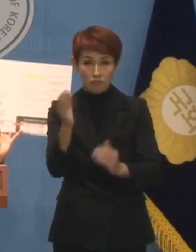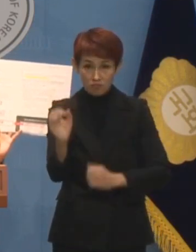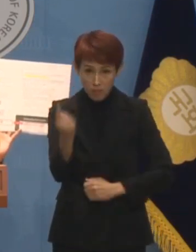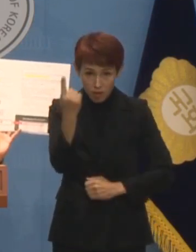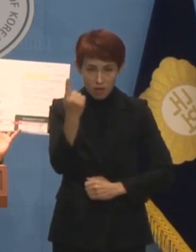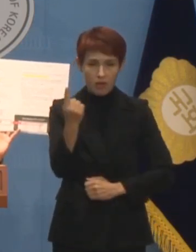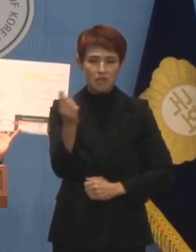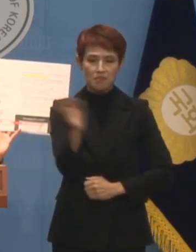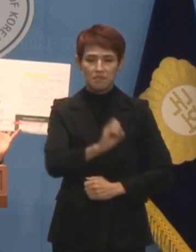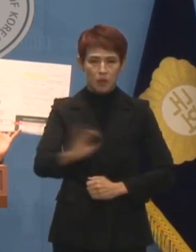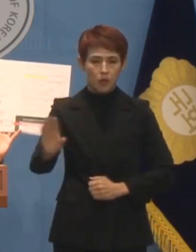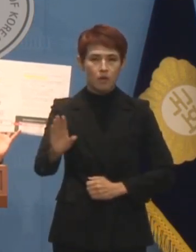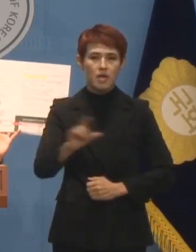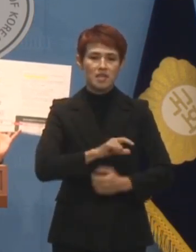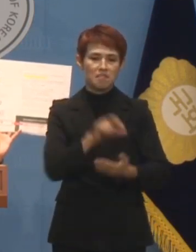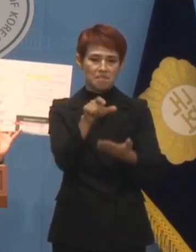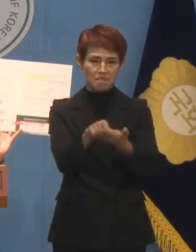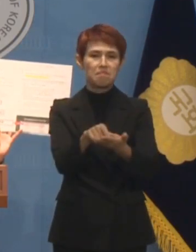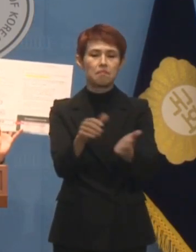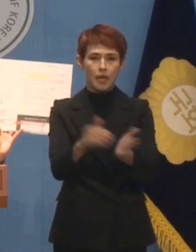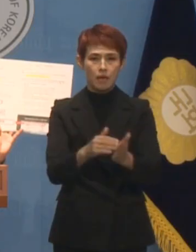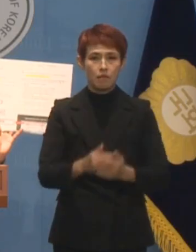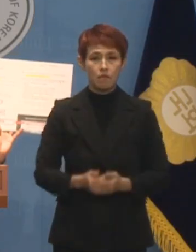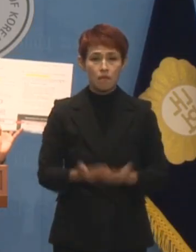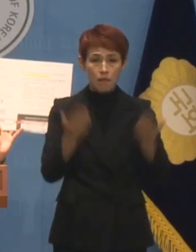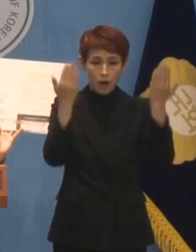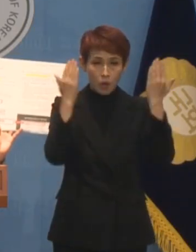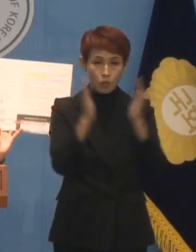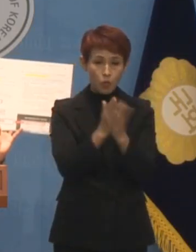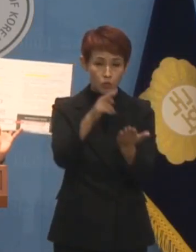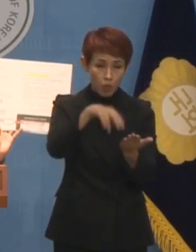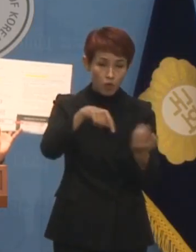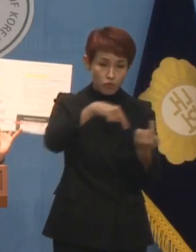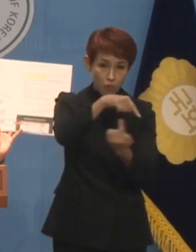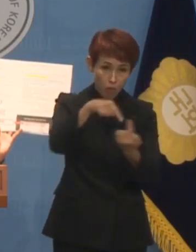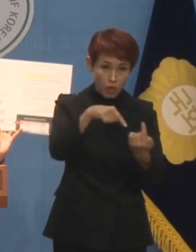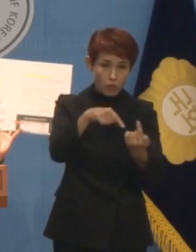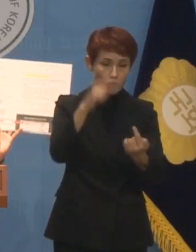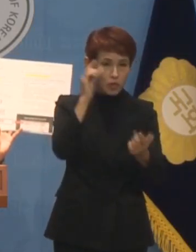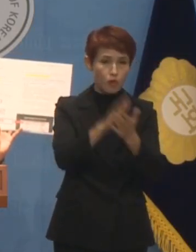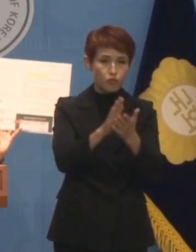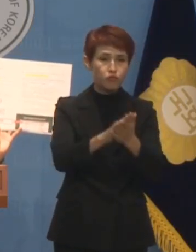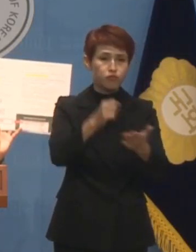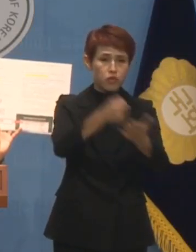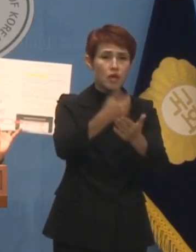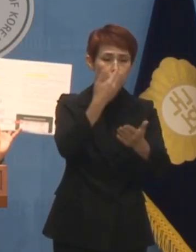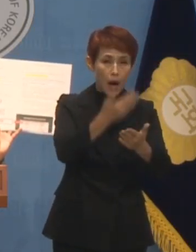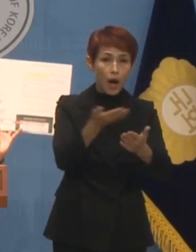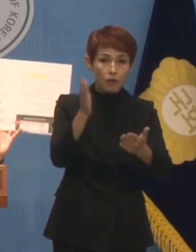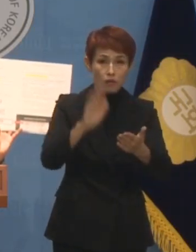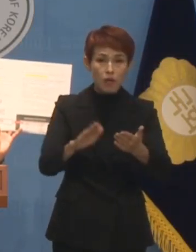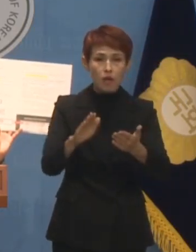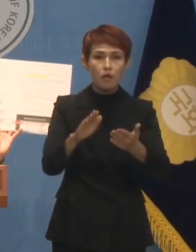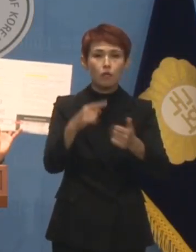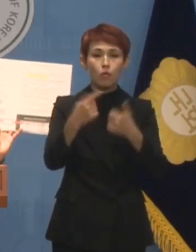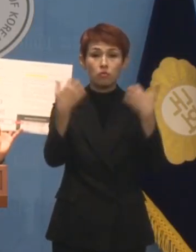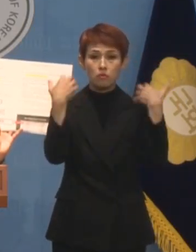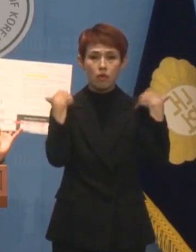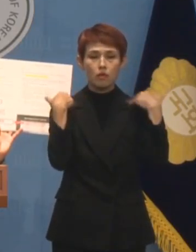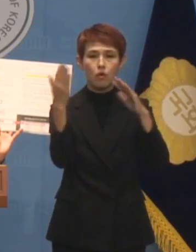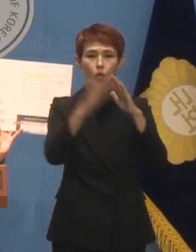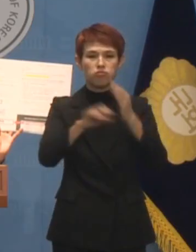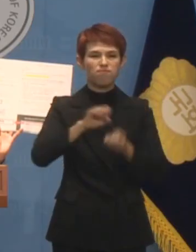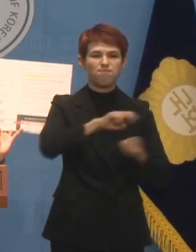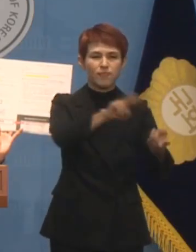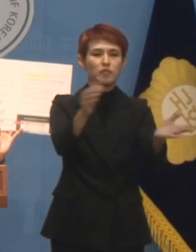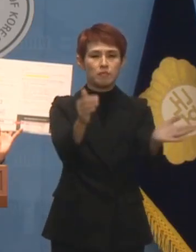한국도서관운영위원회에서 학교도서관운영위원회에서 자율적으로 결정할 일을 공문을 내려보내 금서로 지정한 것을